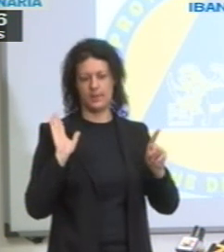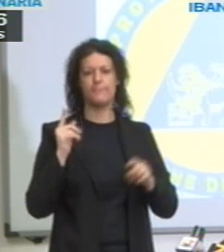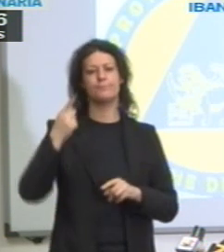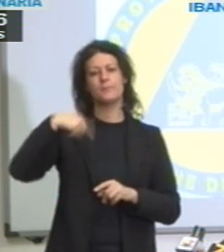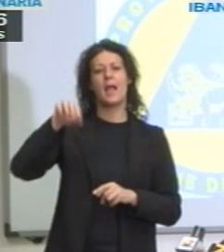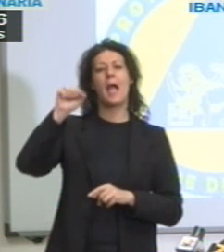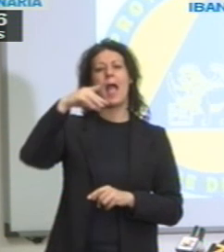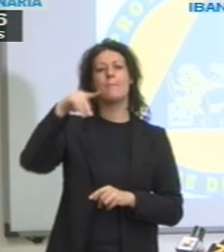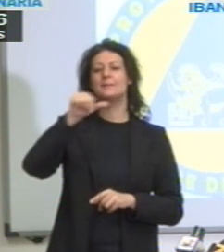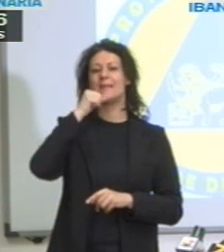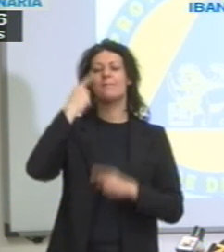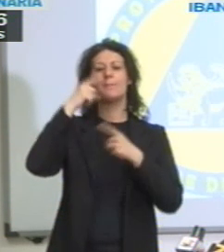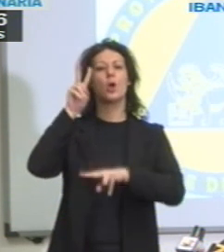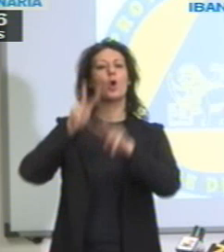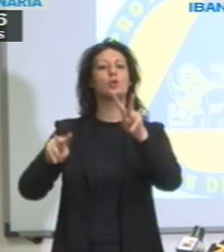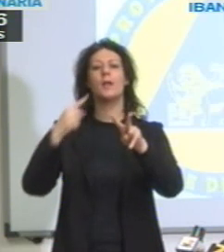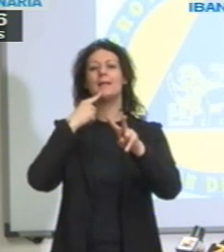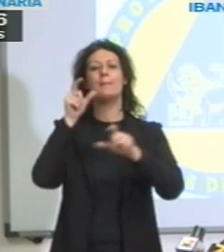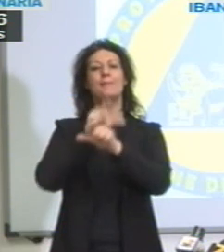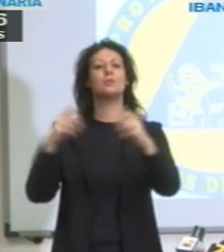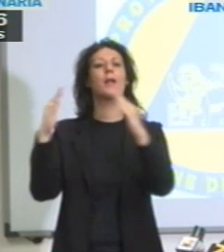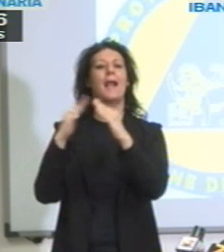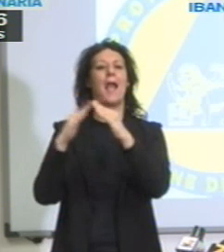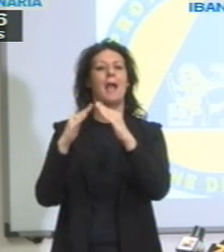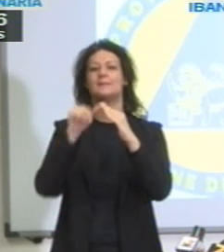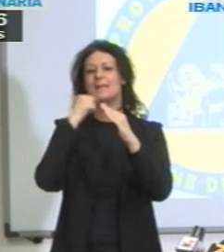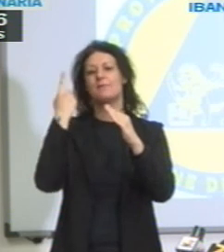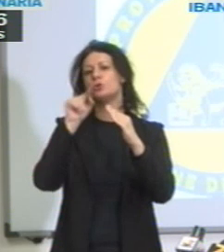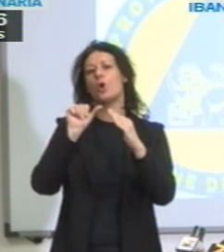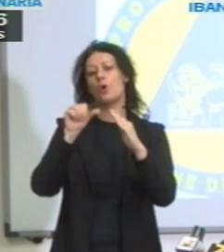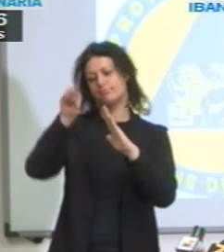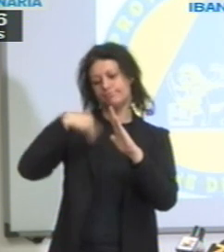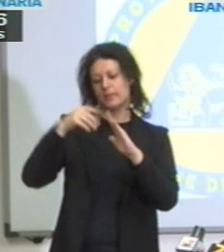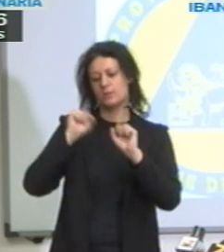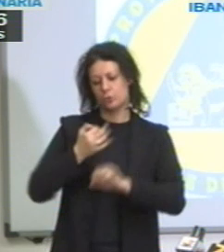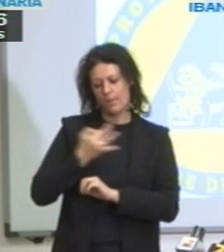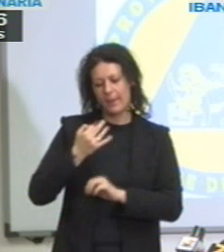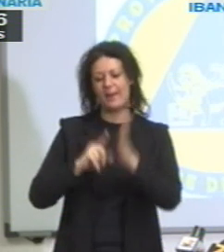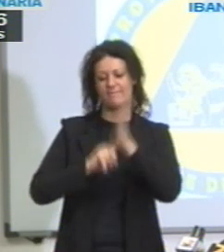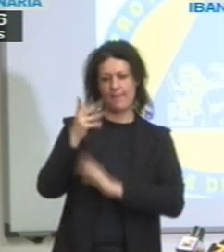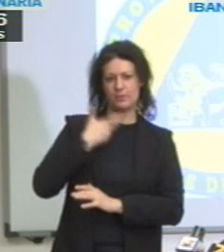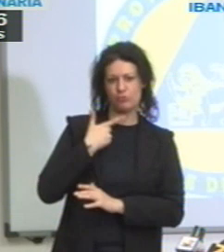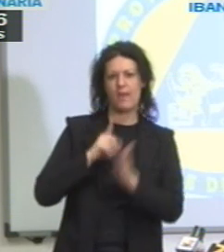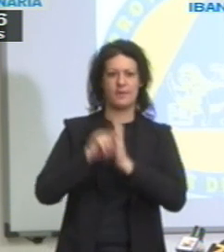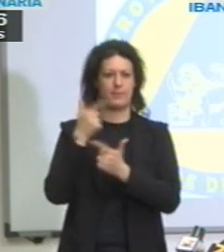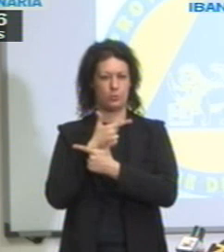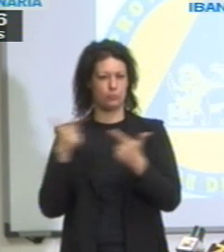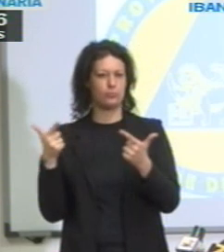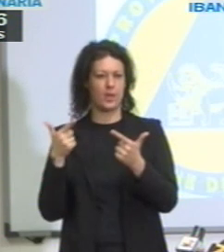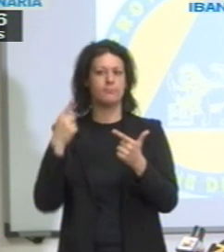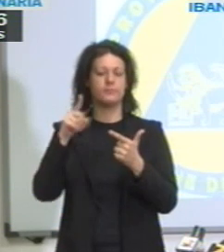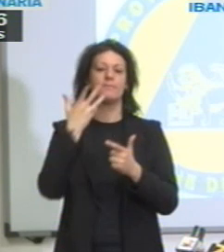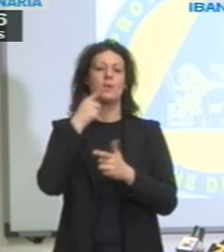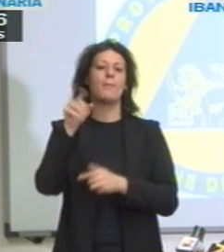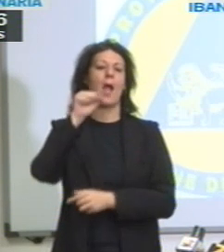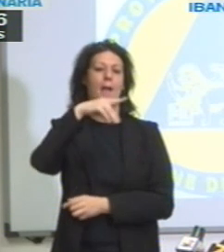ovviamente monitorare chi è a casa, cioè che chi è a casa si iscrive per dire sto bene, sto male, ho la febbre, non ho la febbre, per capirci. Perché ogni volta che si parla di applicazione